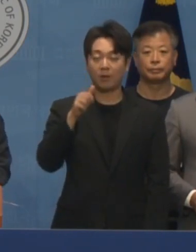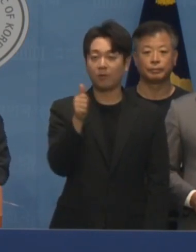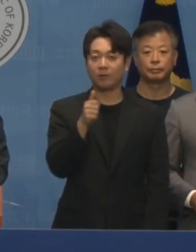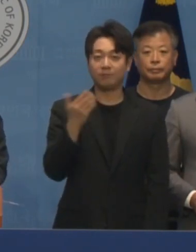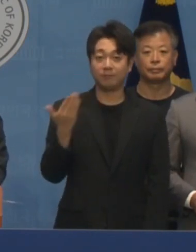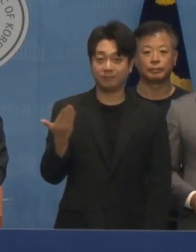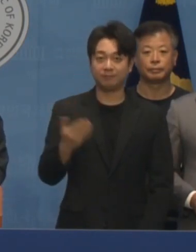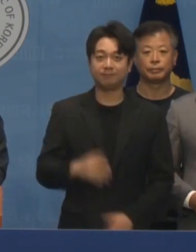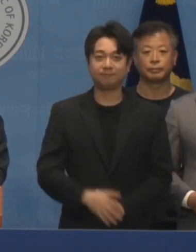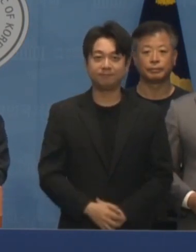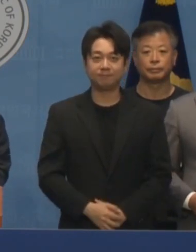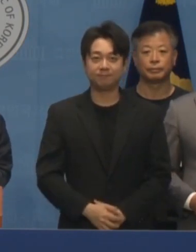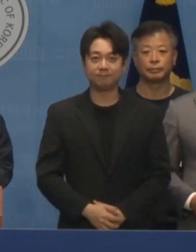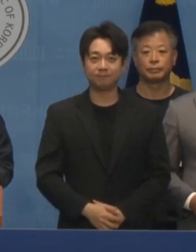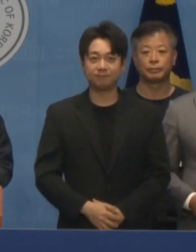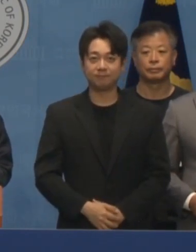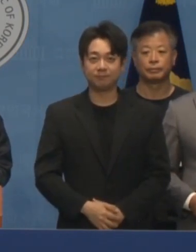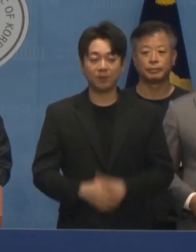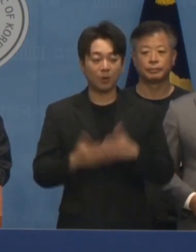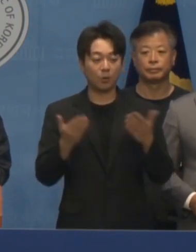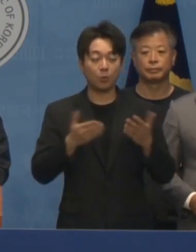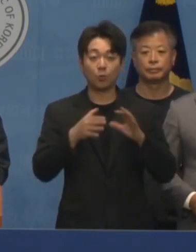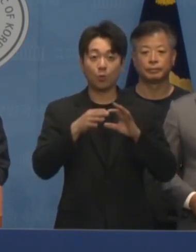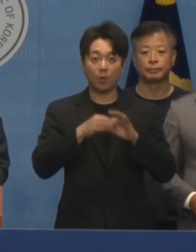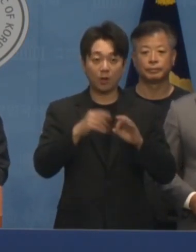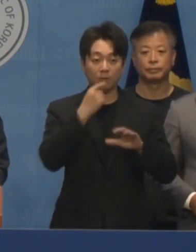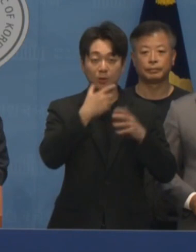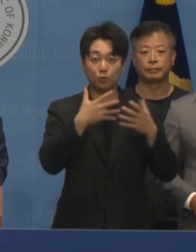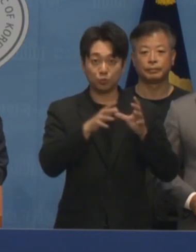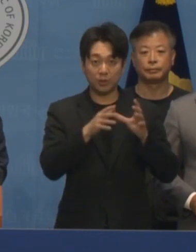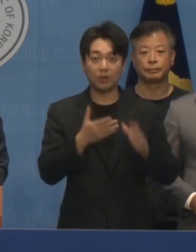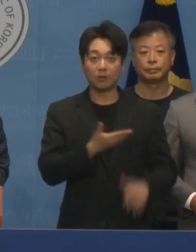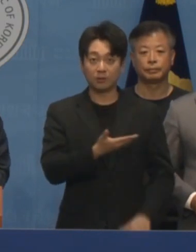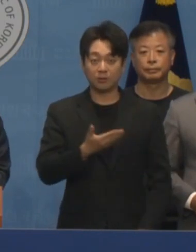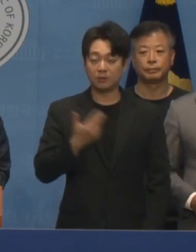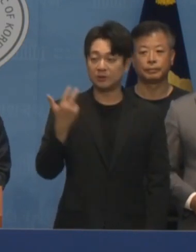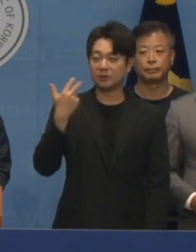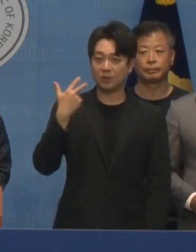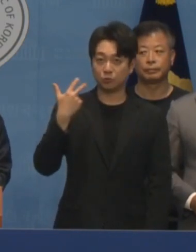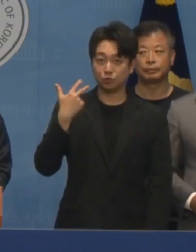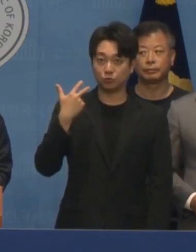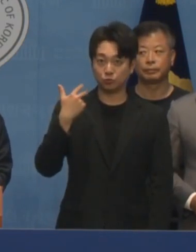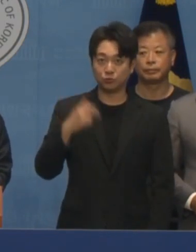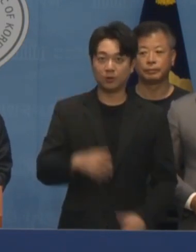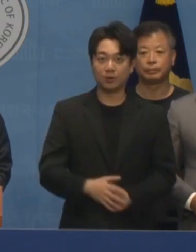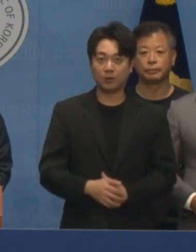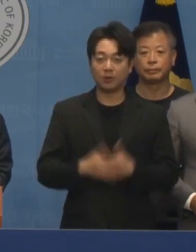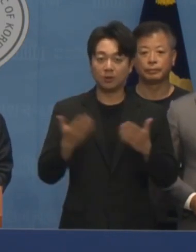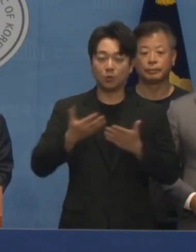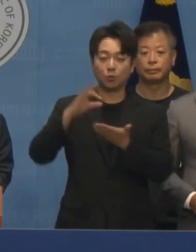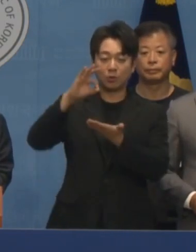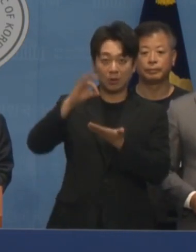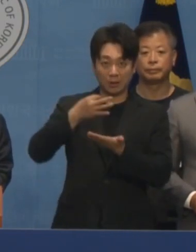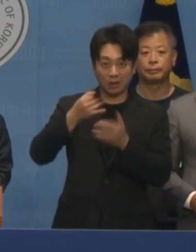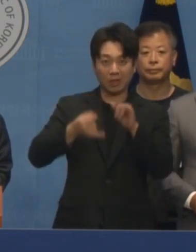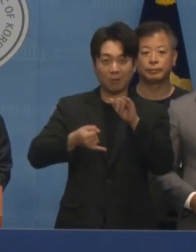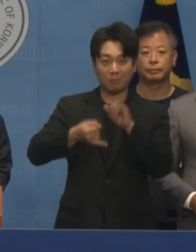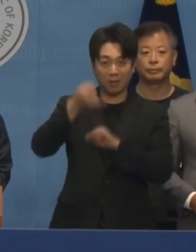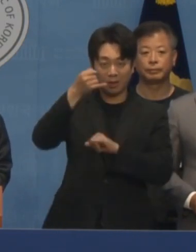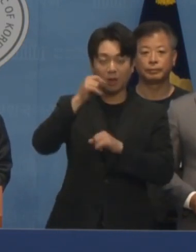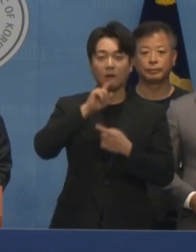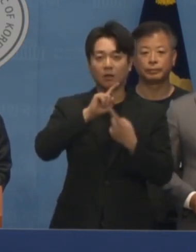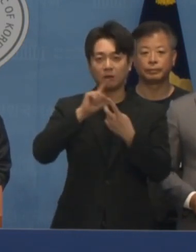저와 더불어민주당 노동존중 실천 국회의원단은 지난주 이 자리에서 체불임금 노동자 지원과 상습체불